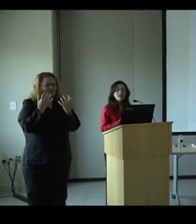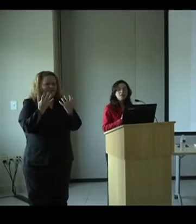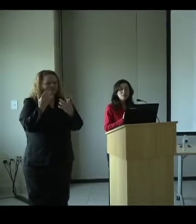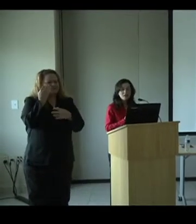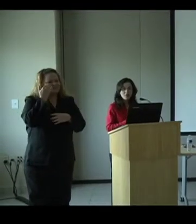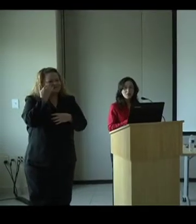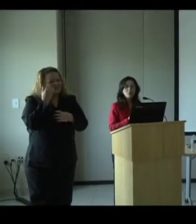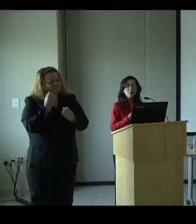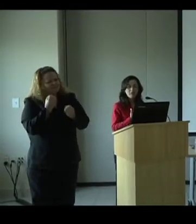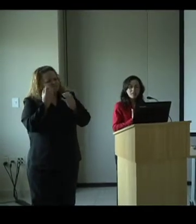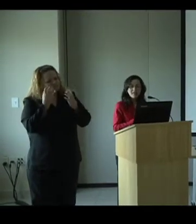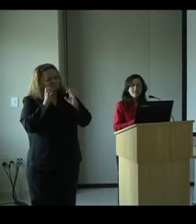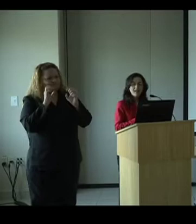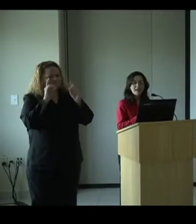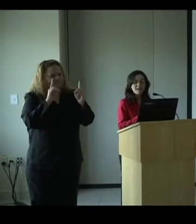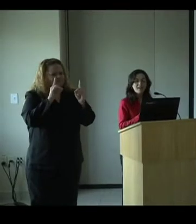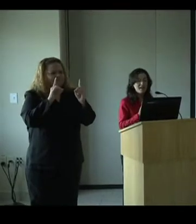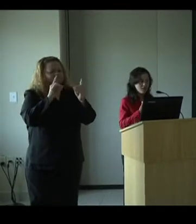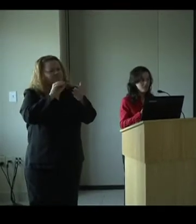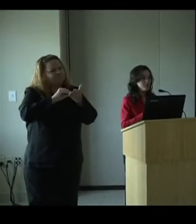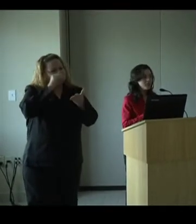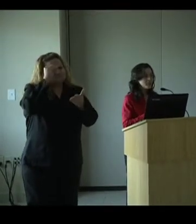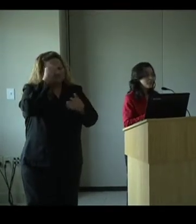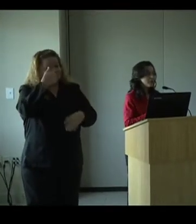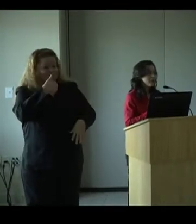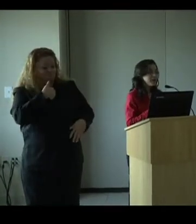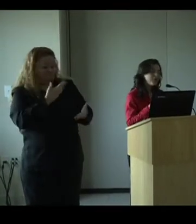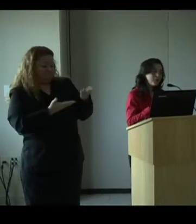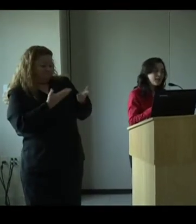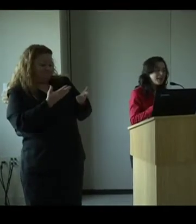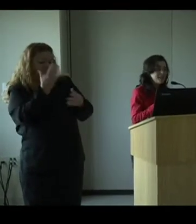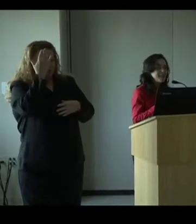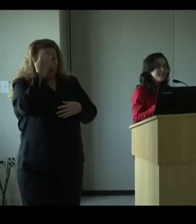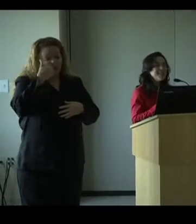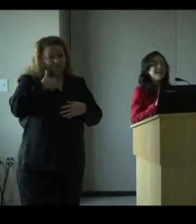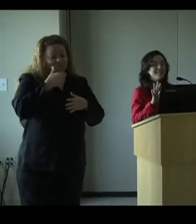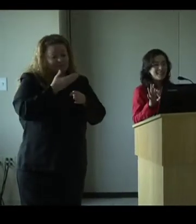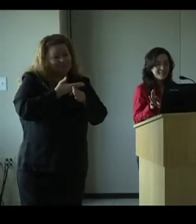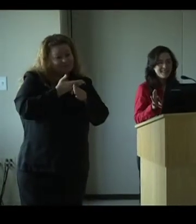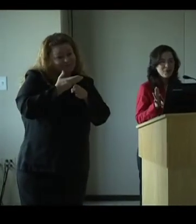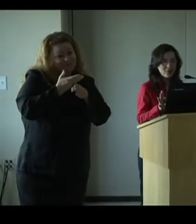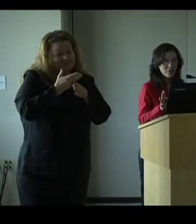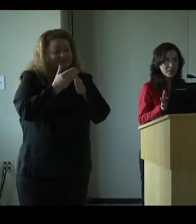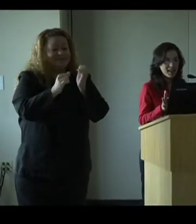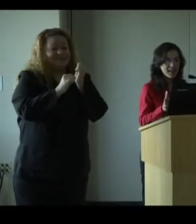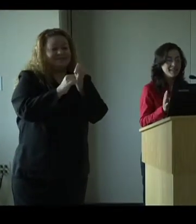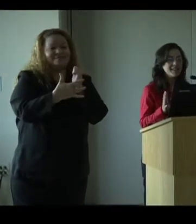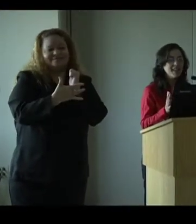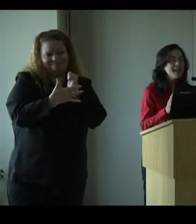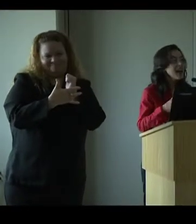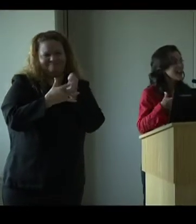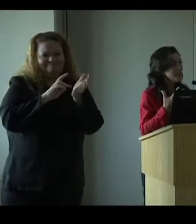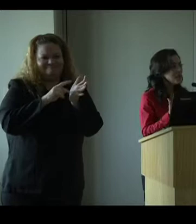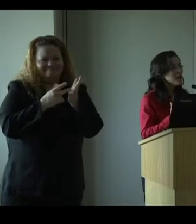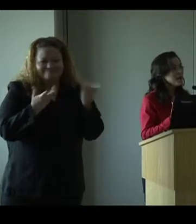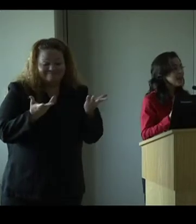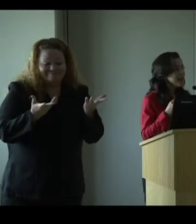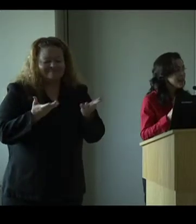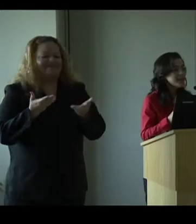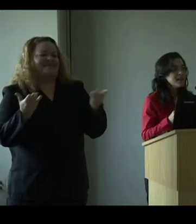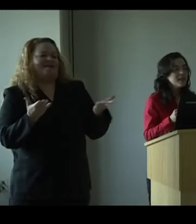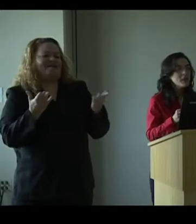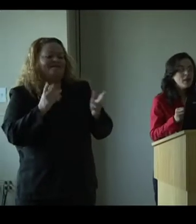más de educación de aprendizaje que yo porque yo soy especialista en asistencia tecnológica Así que aquí